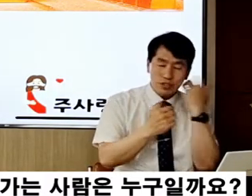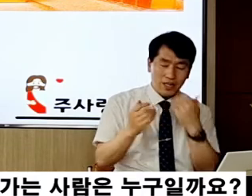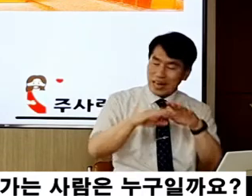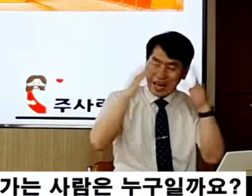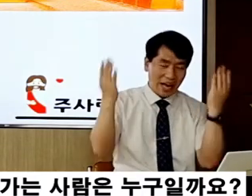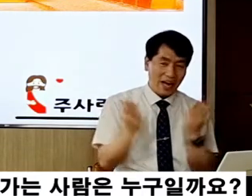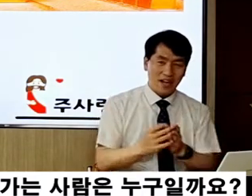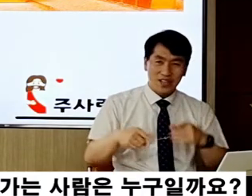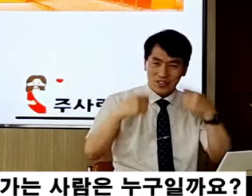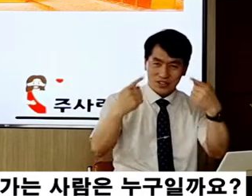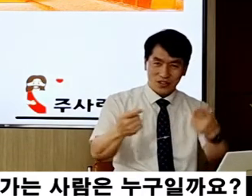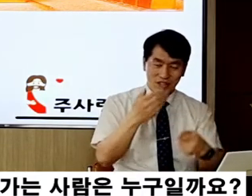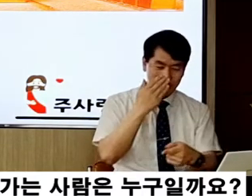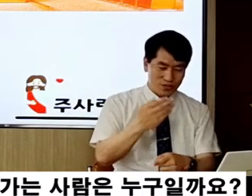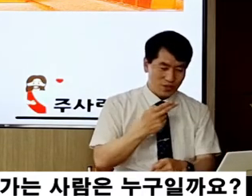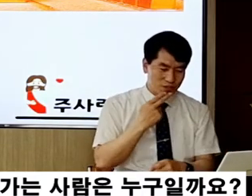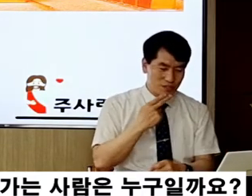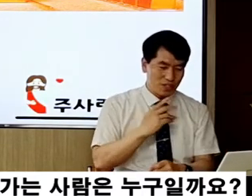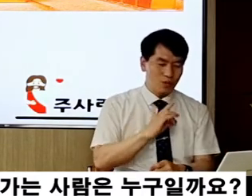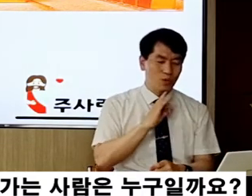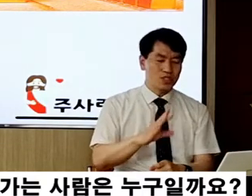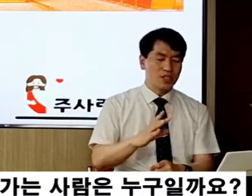누구나 다 들어갈 수 없습니다. 오직